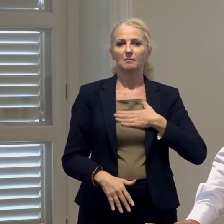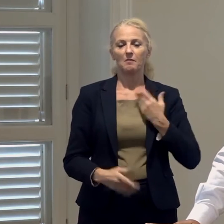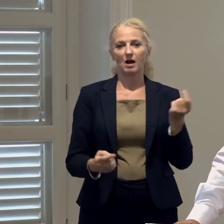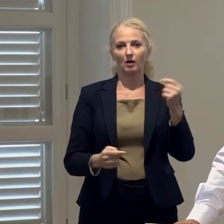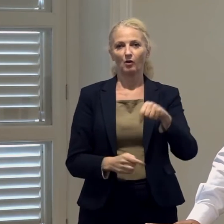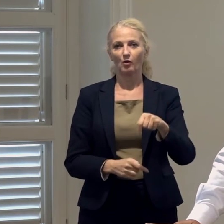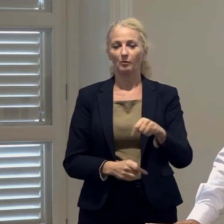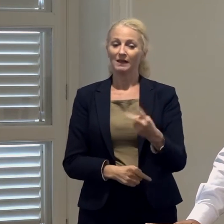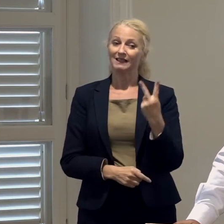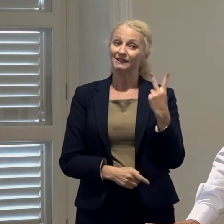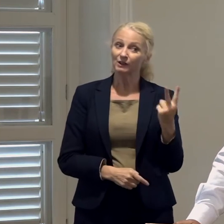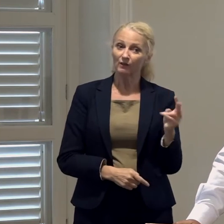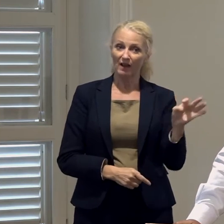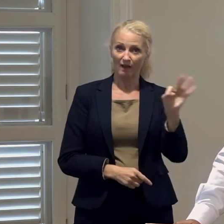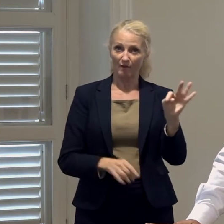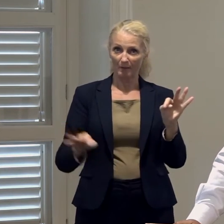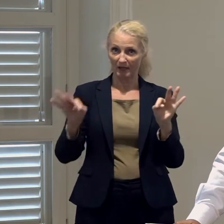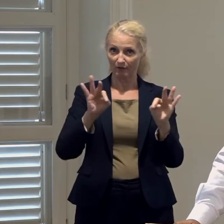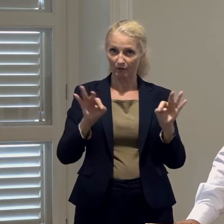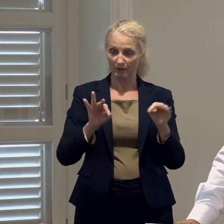2 huishoudens behoren.